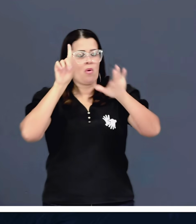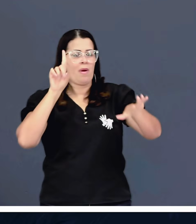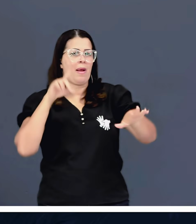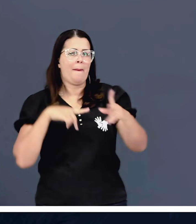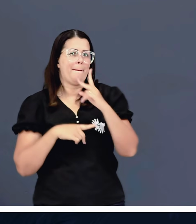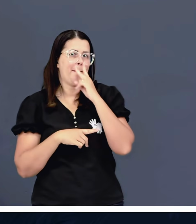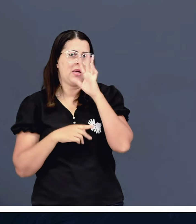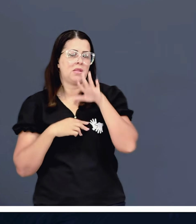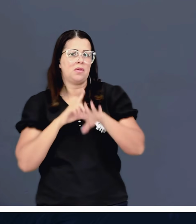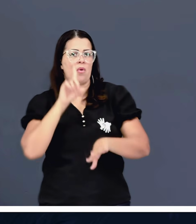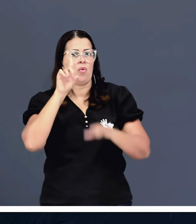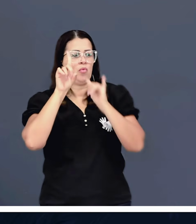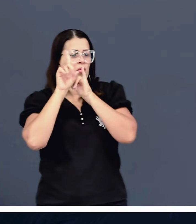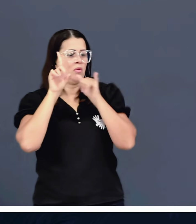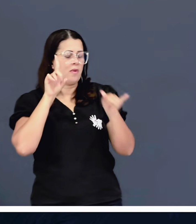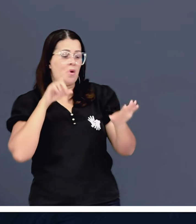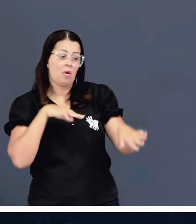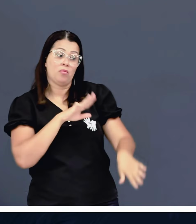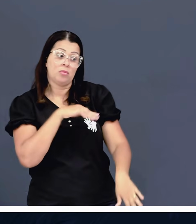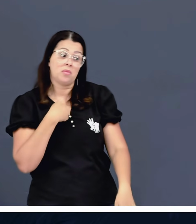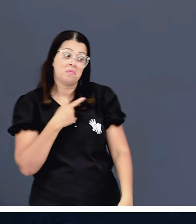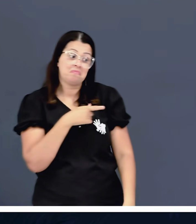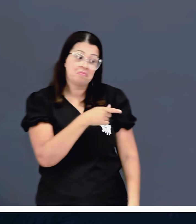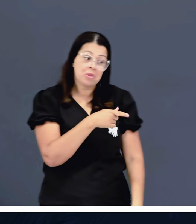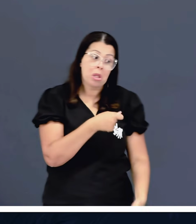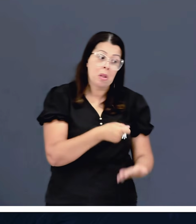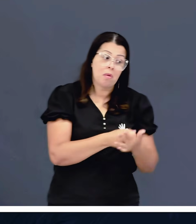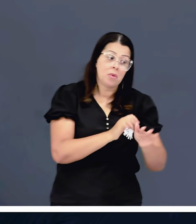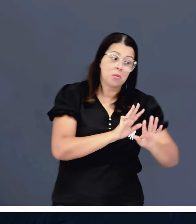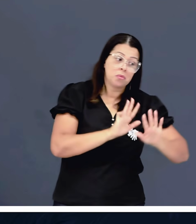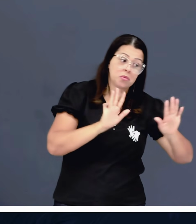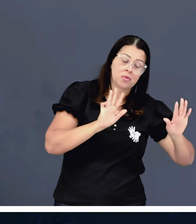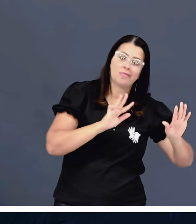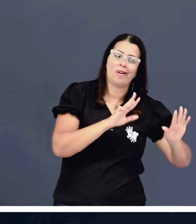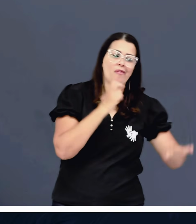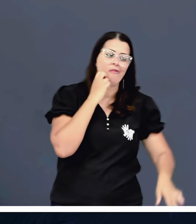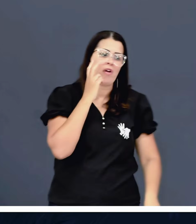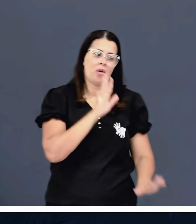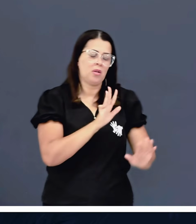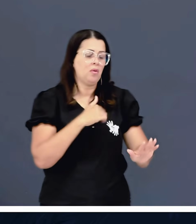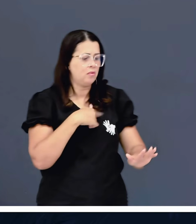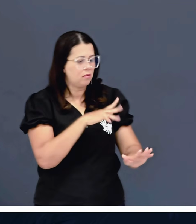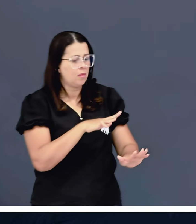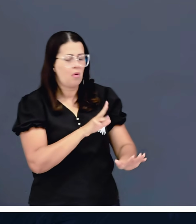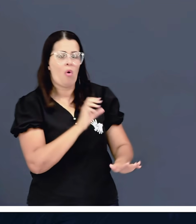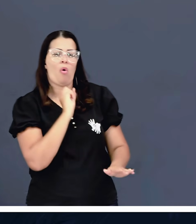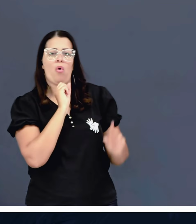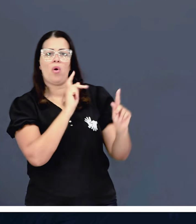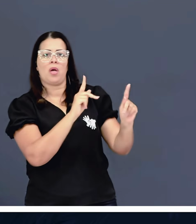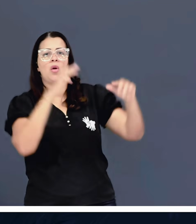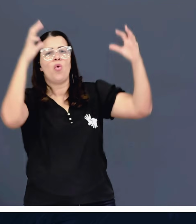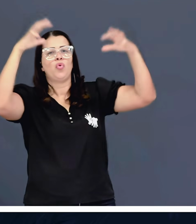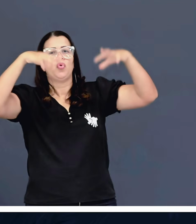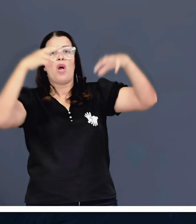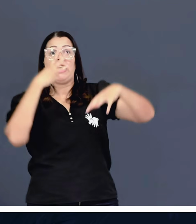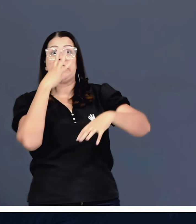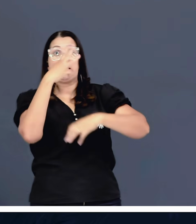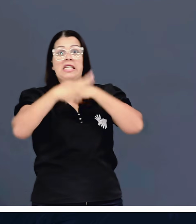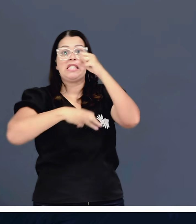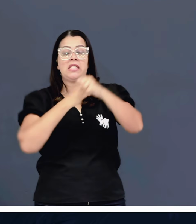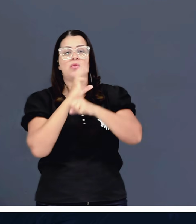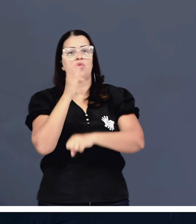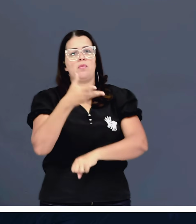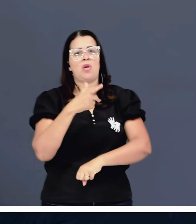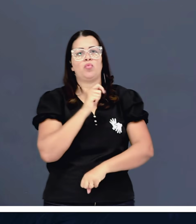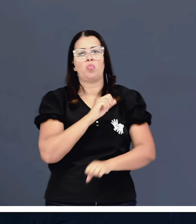Deus dissesse, tá bom, Elias, se você está determinando isso, eu não vou deixar você passar vergonha. Não vai chover, durante 3 anos e meio não